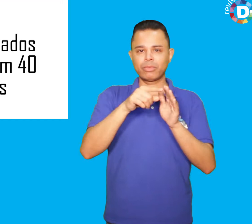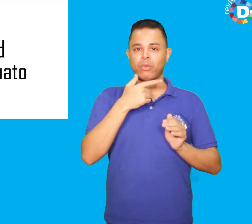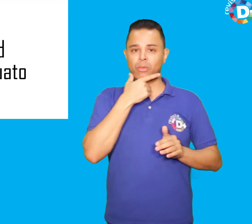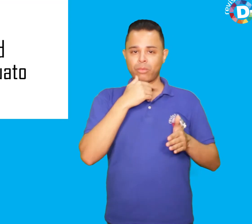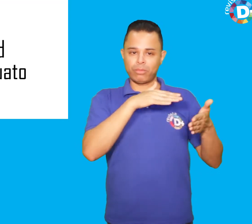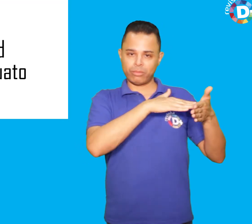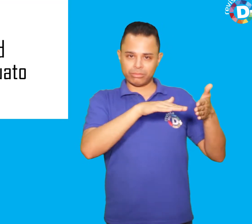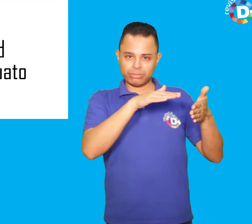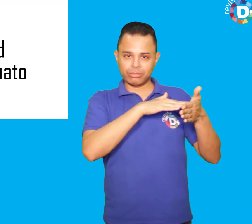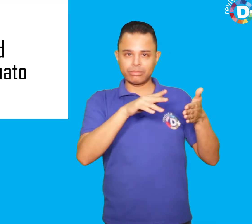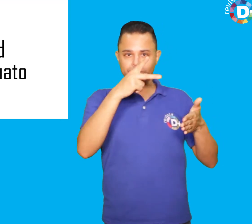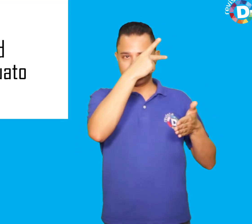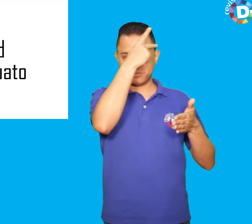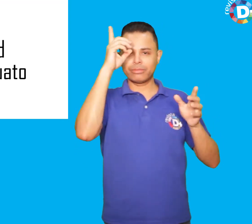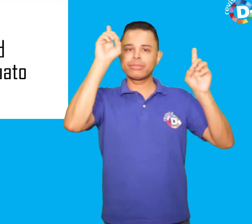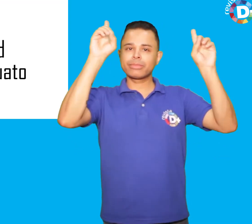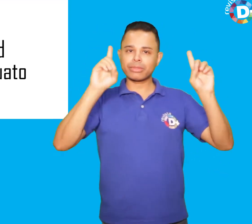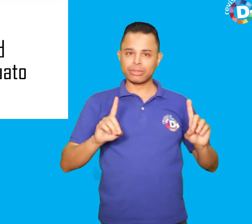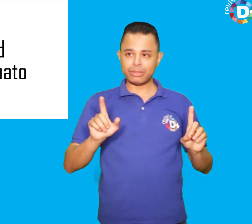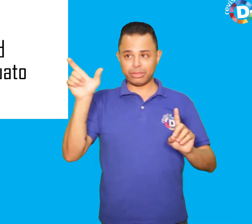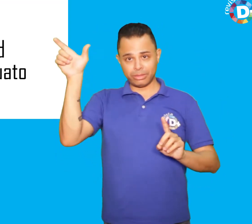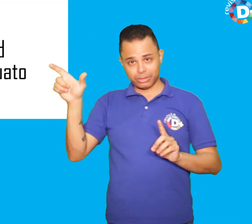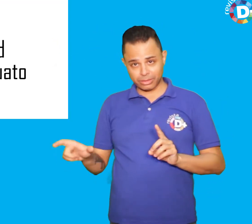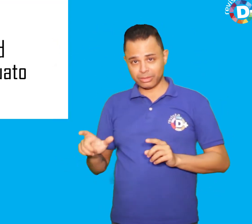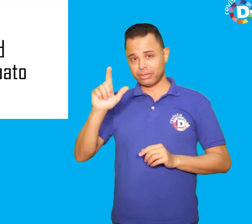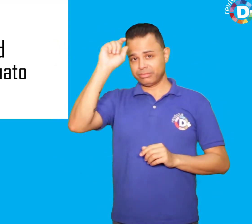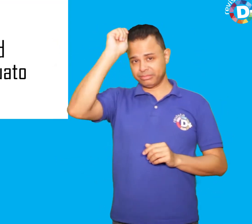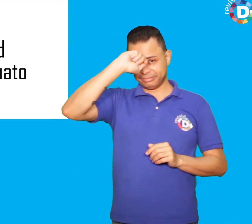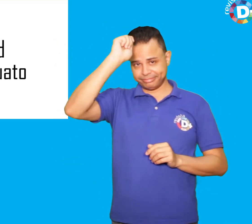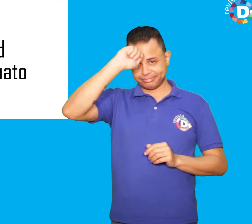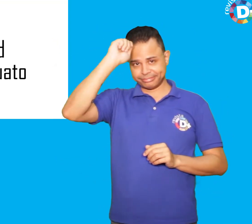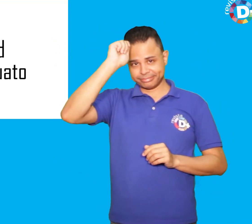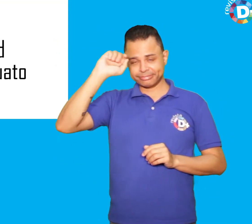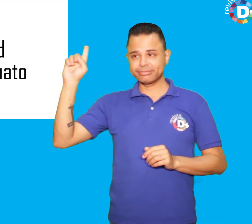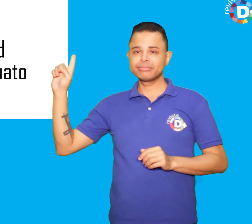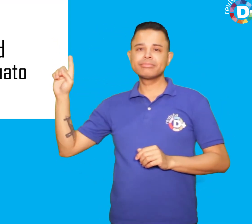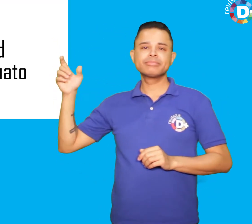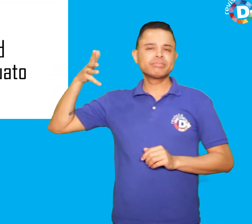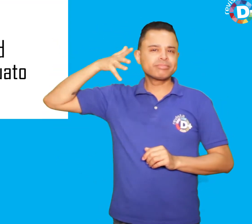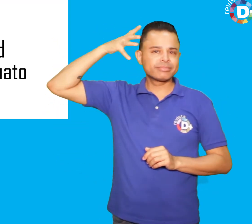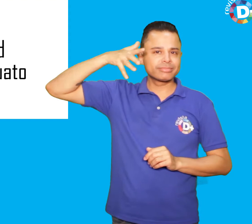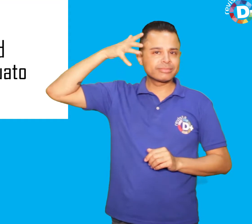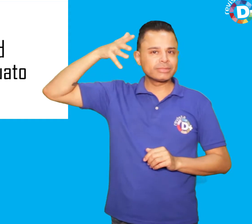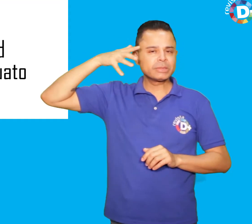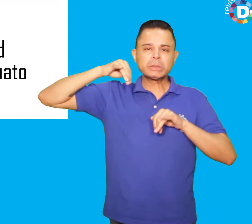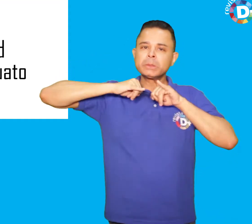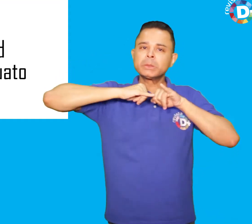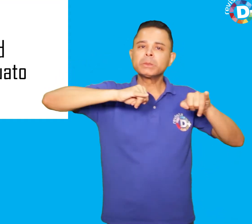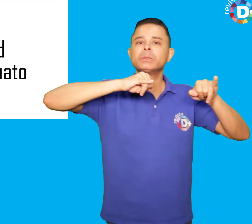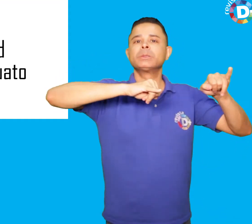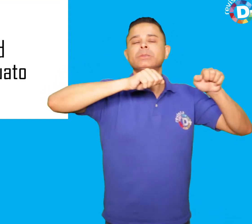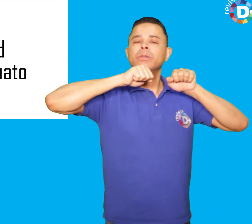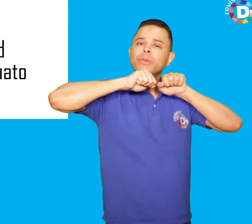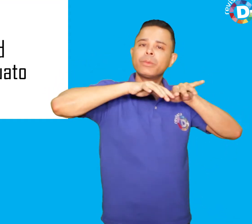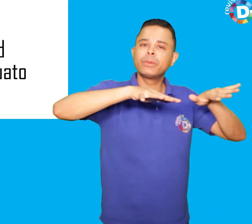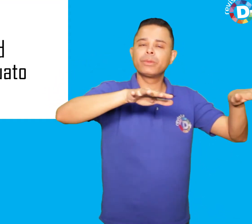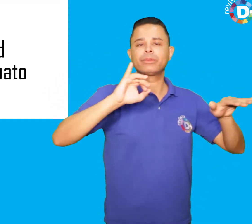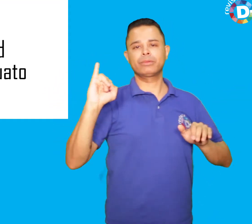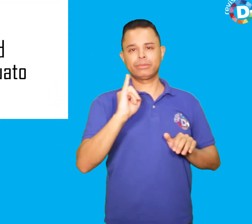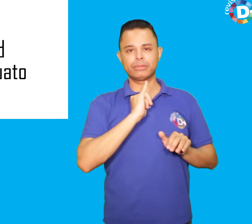da Pessoa com Deficiência, Cid Torquato, ressalta a importância desta iniciativa. Estimular a